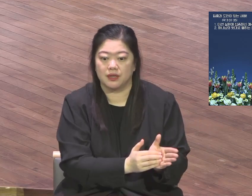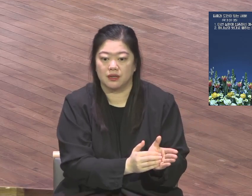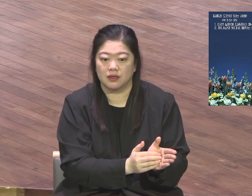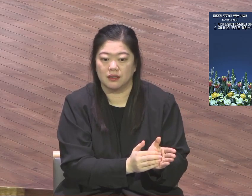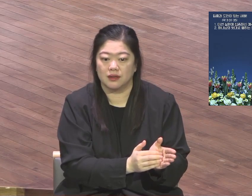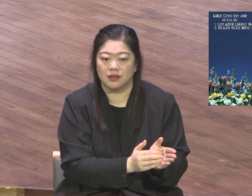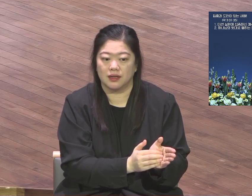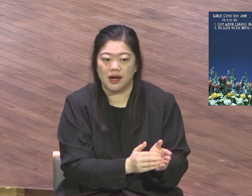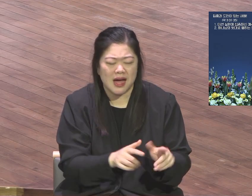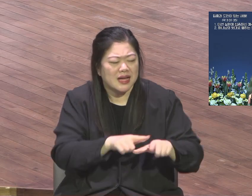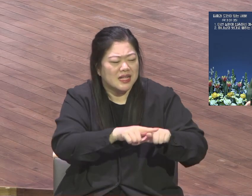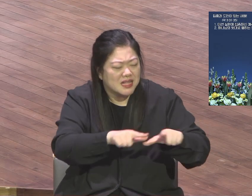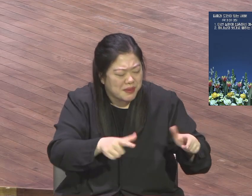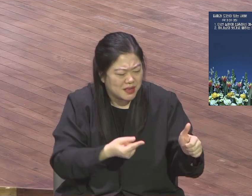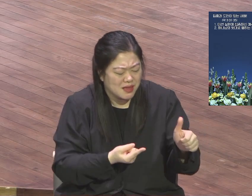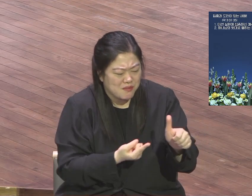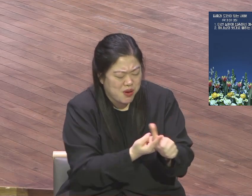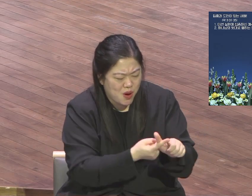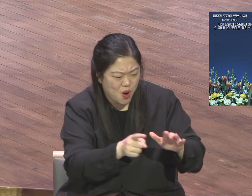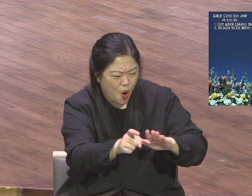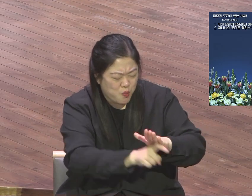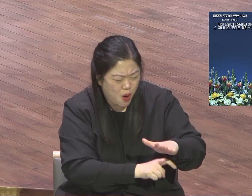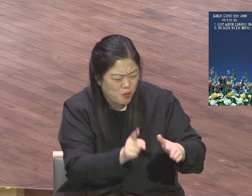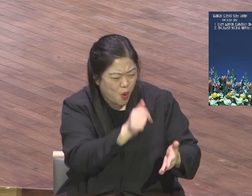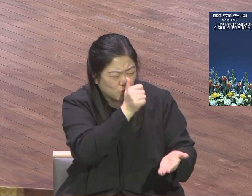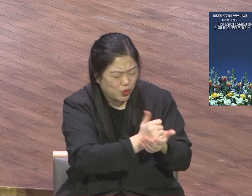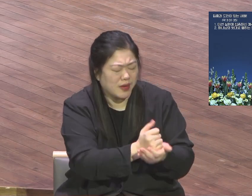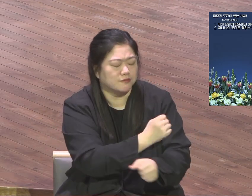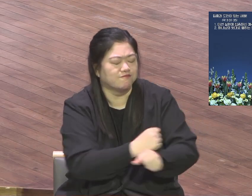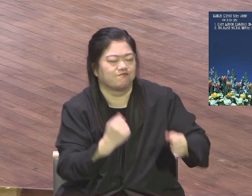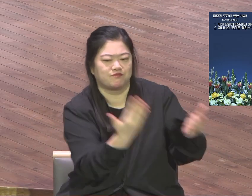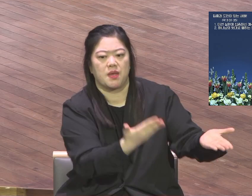선교하는데 선교 사역을 방해해. 비방해.